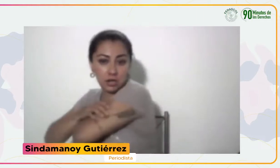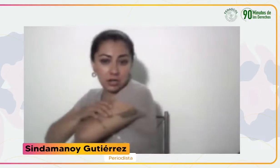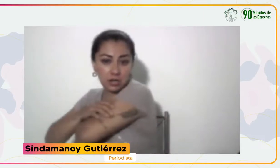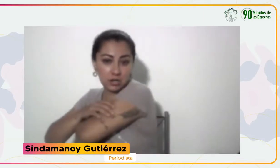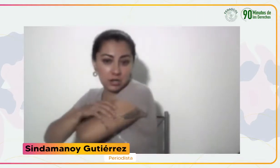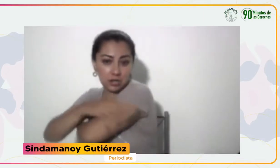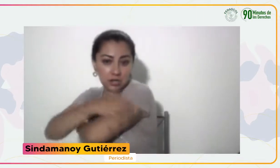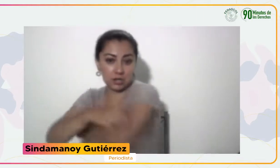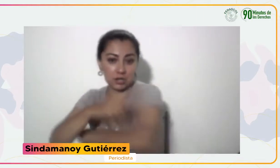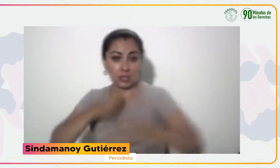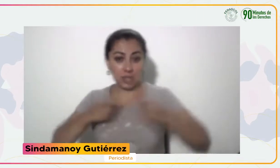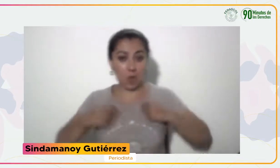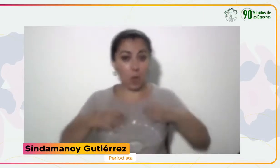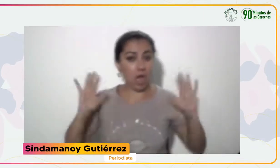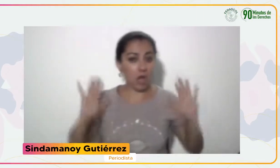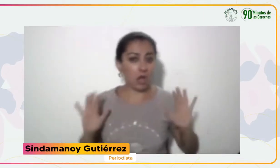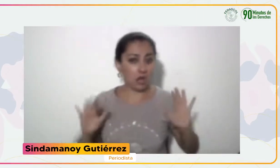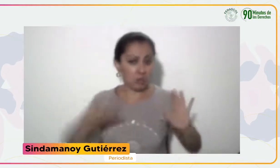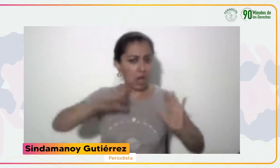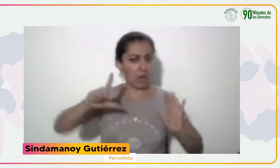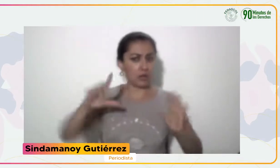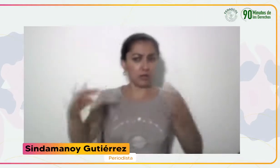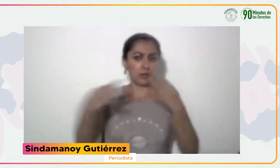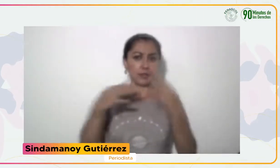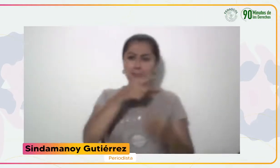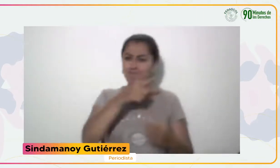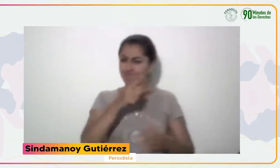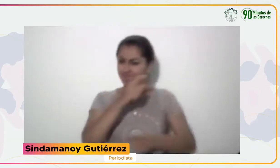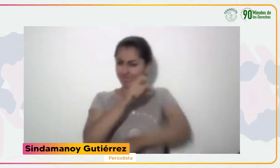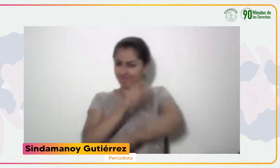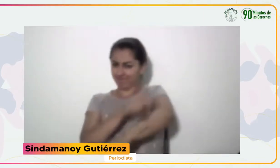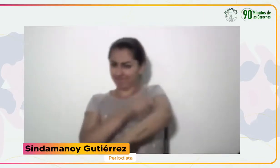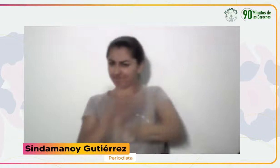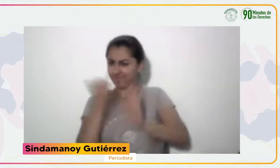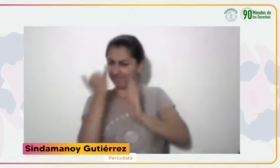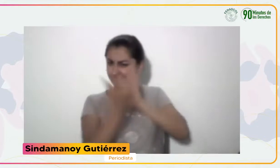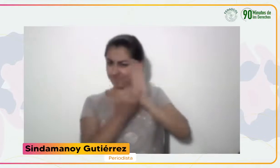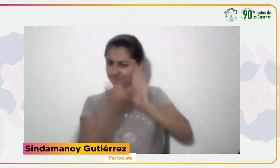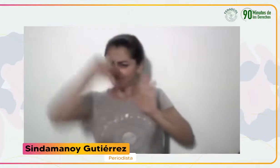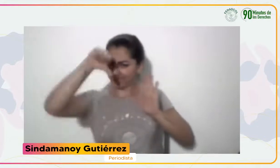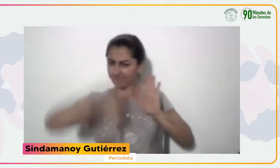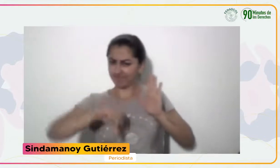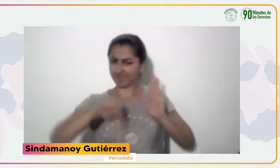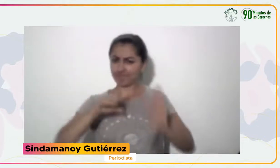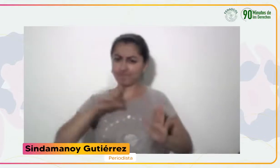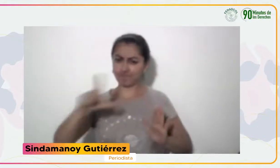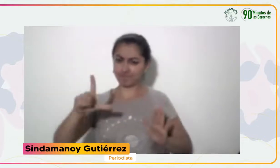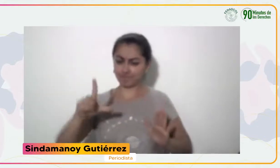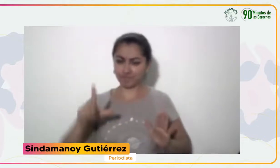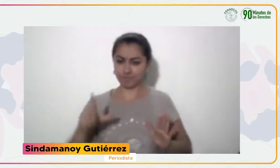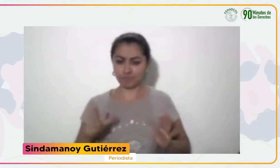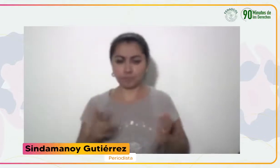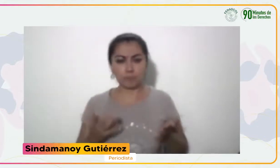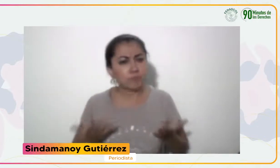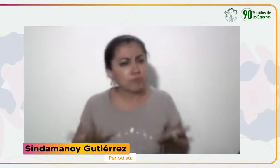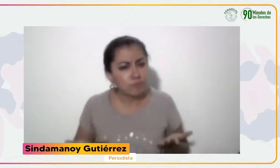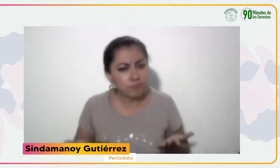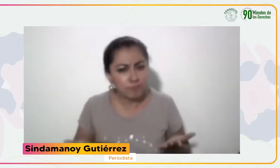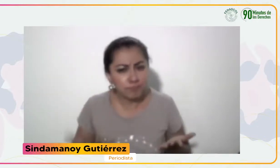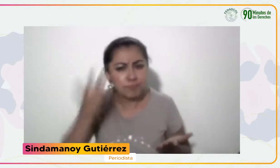esto, por ejemplo, tengo tatuajes en este momento, como ustedes pueden ver, y algunas personas dirán, pero es que una lideresa con tatuajes, eso